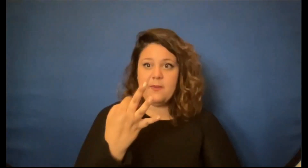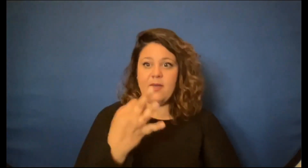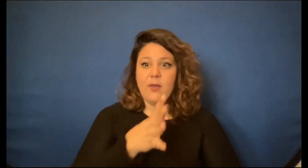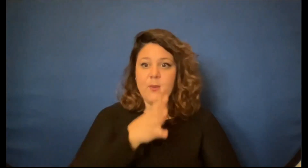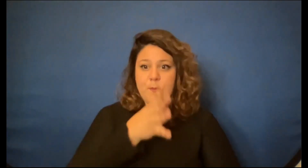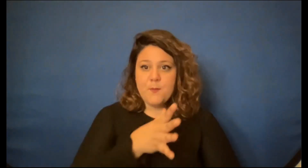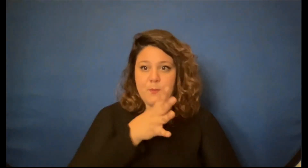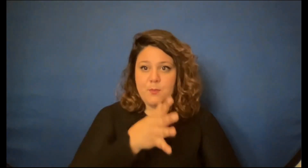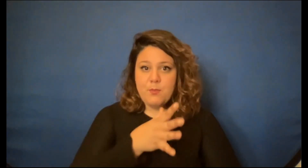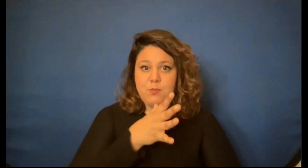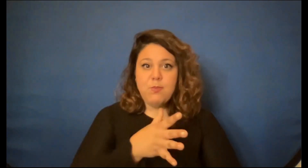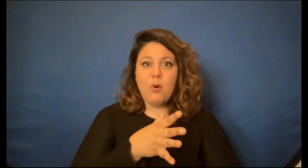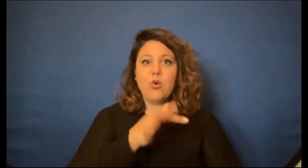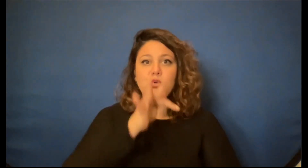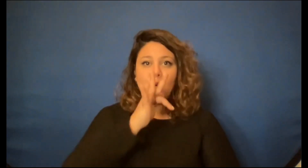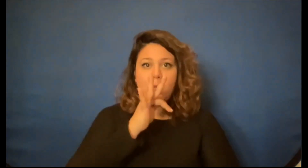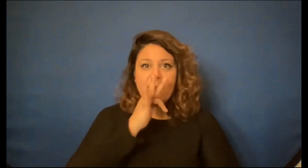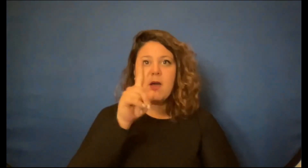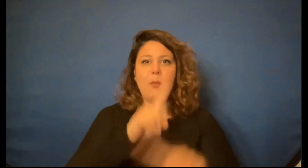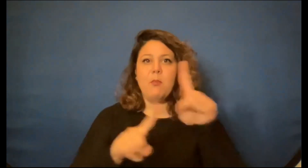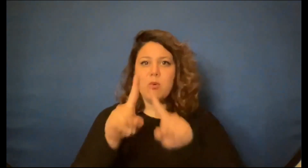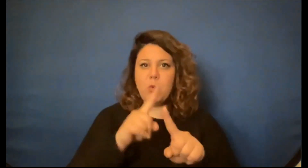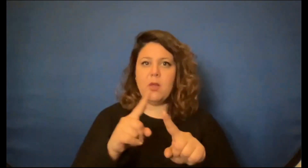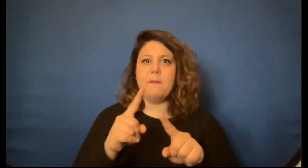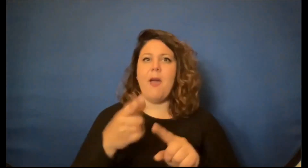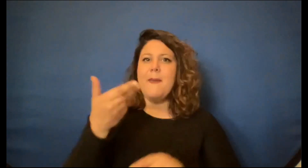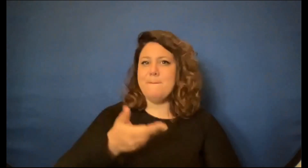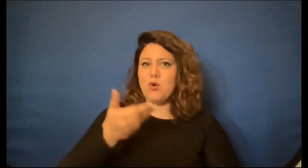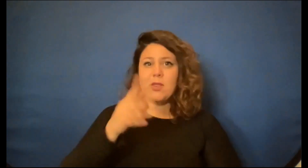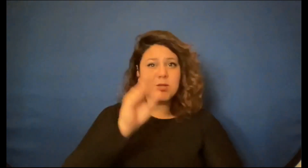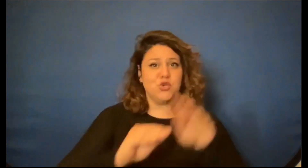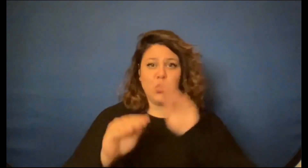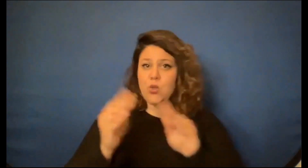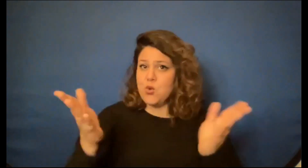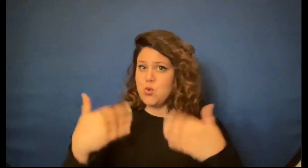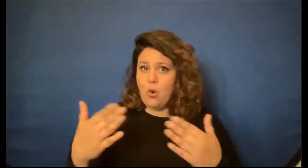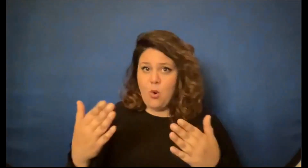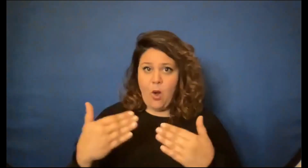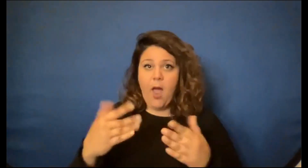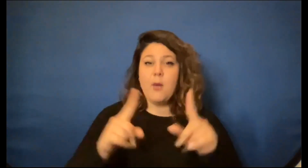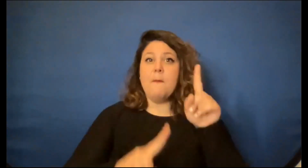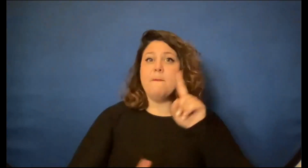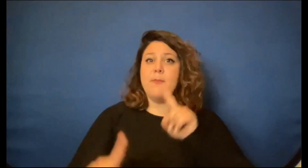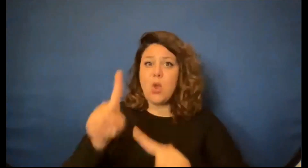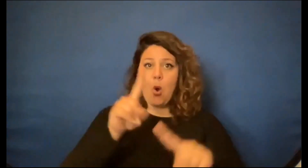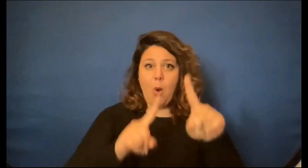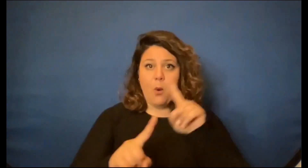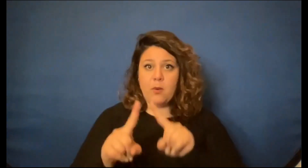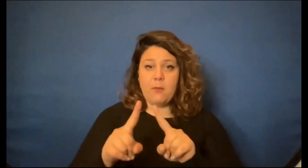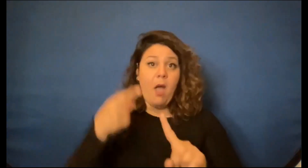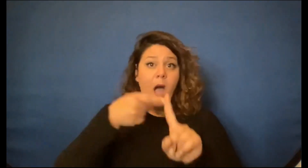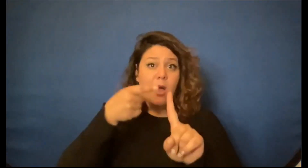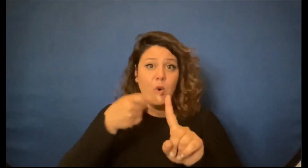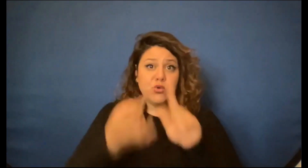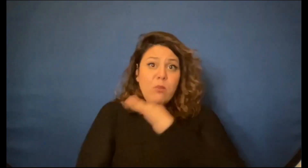una problemática muy importante que no está resuelta, ¿no? Una problemática ¿Por qué se produce el acoso? Porque